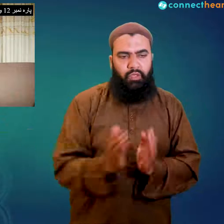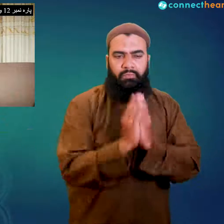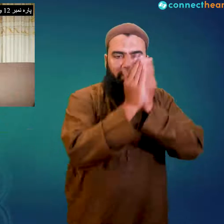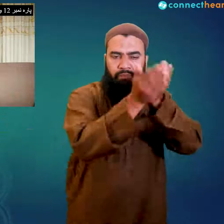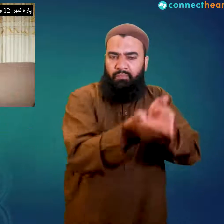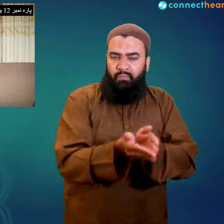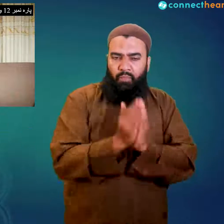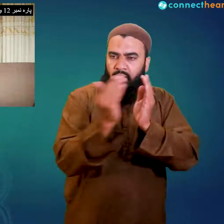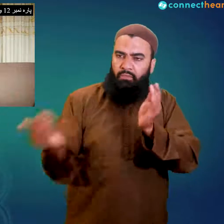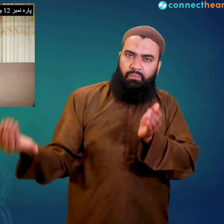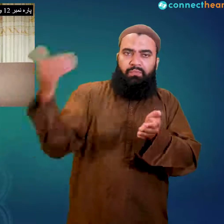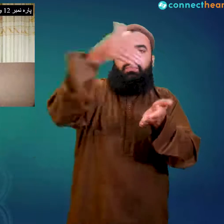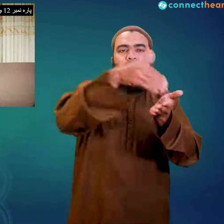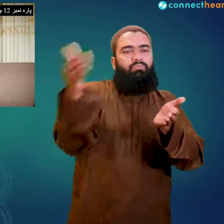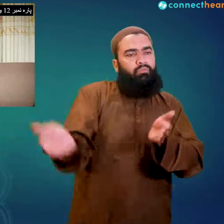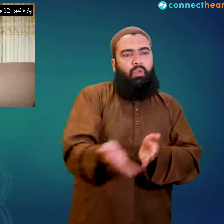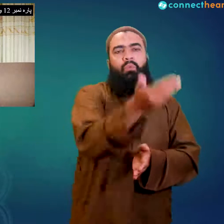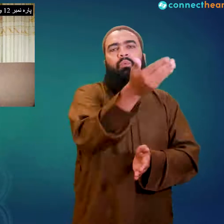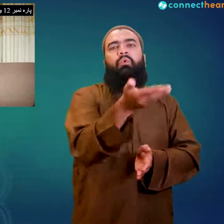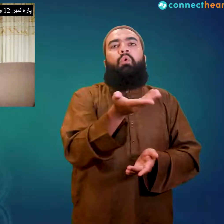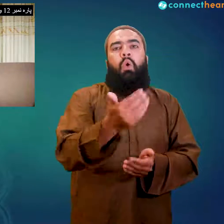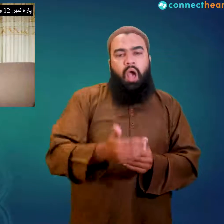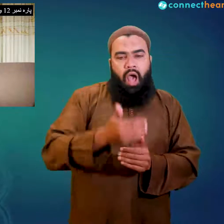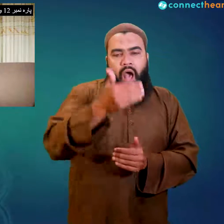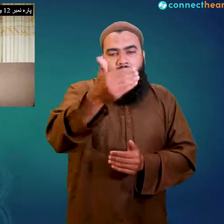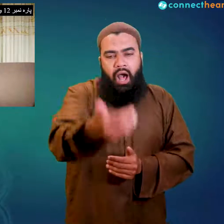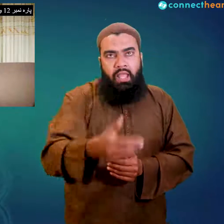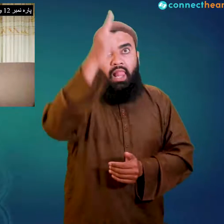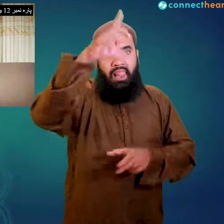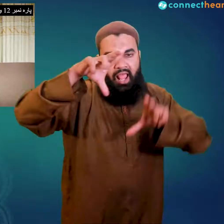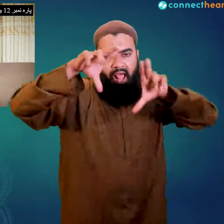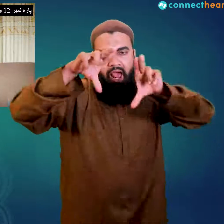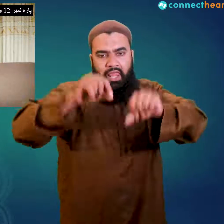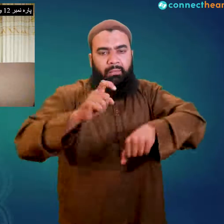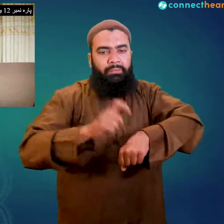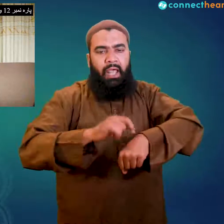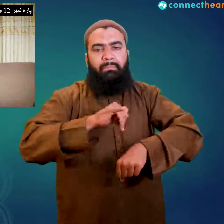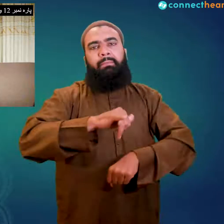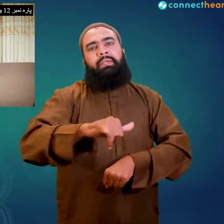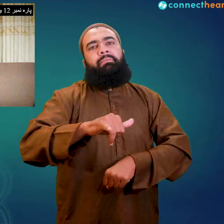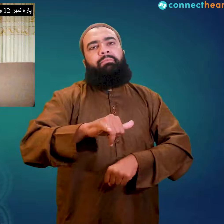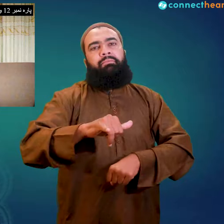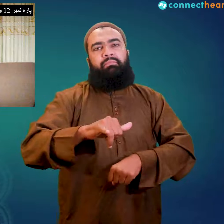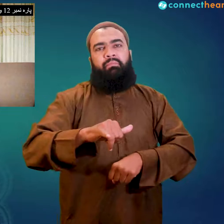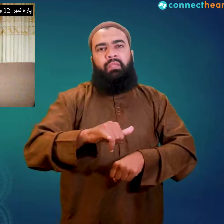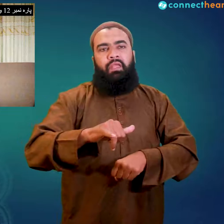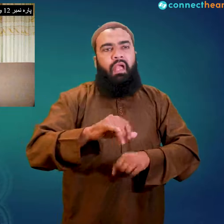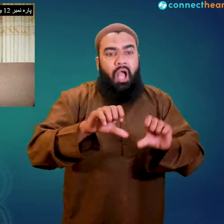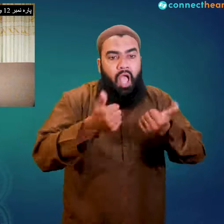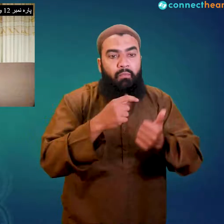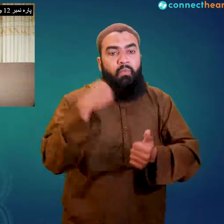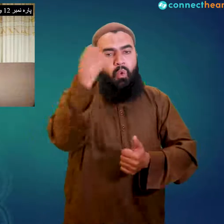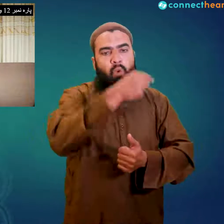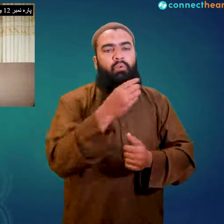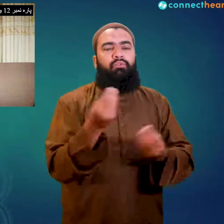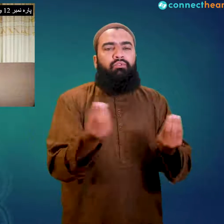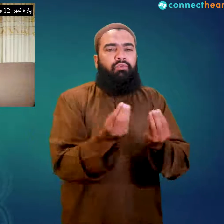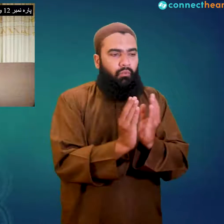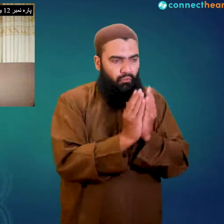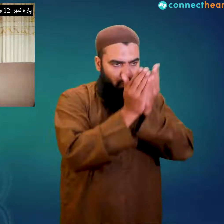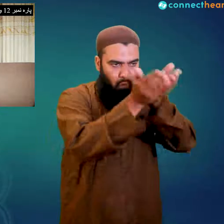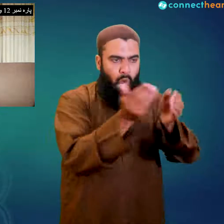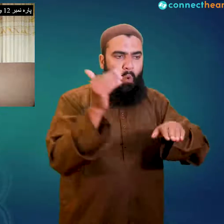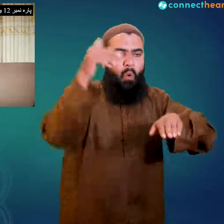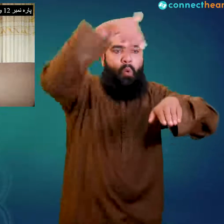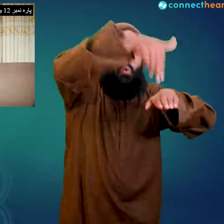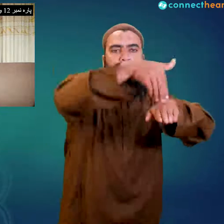جائیں، کیونکہ اللہ کا عذاب آنے والا تھا، اور بچنا صرف انہوں نے تھا جو اس کشتی میں نوح علیہ